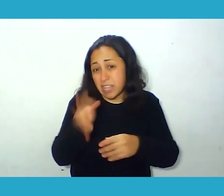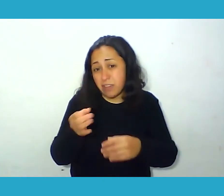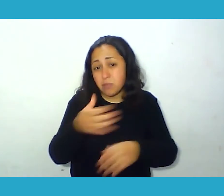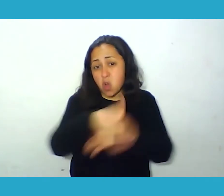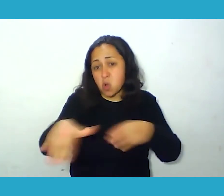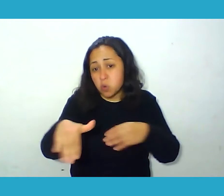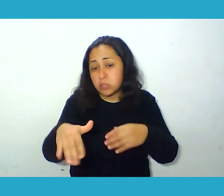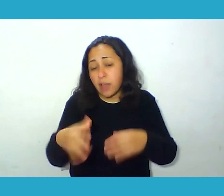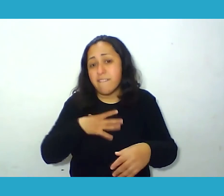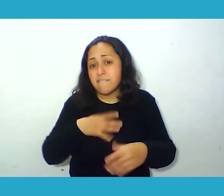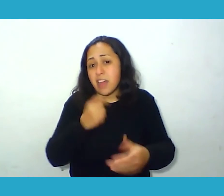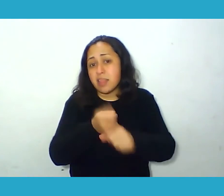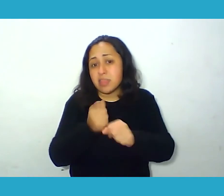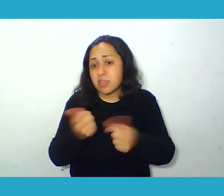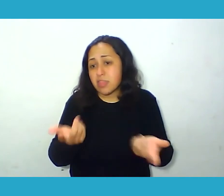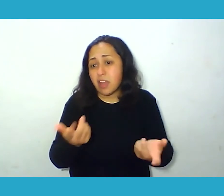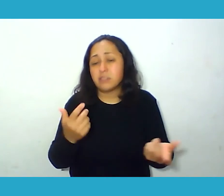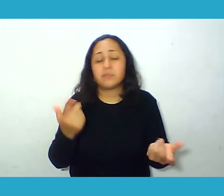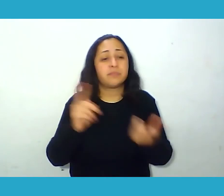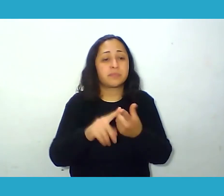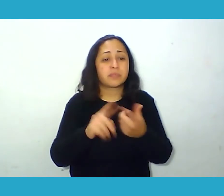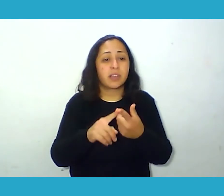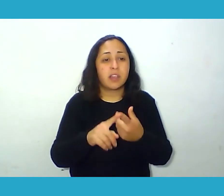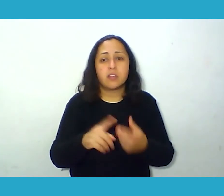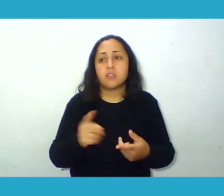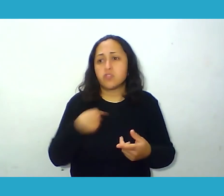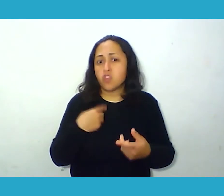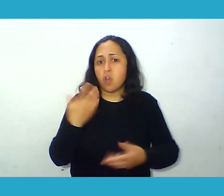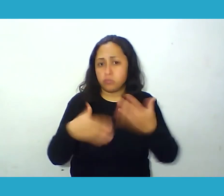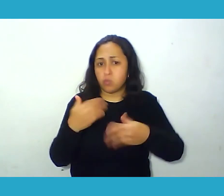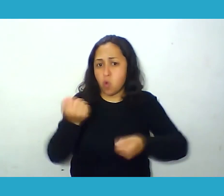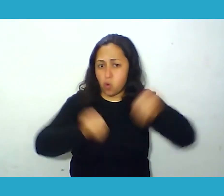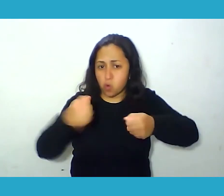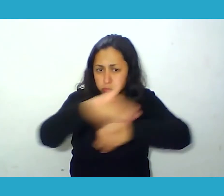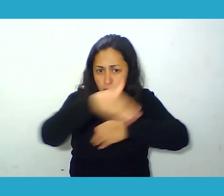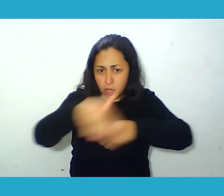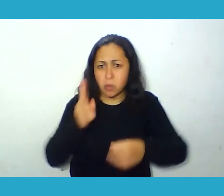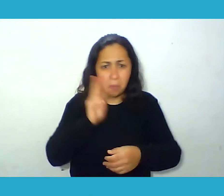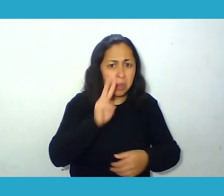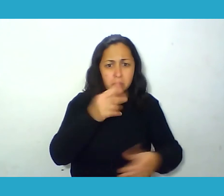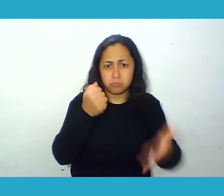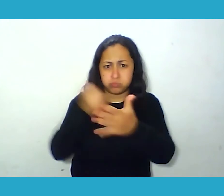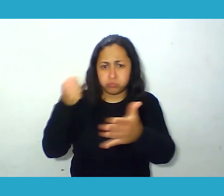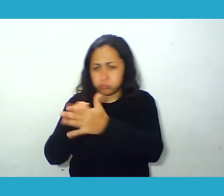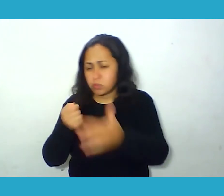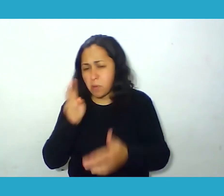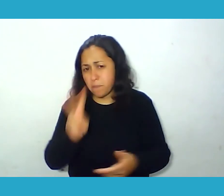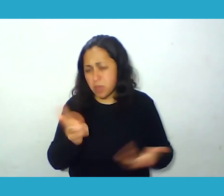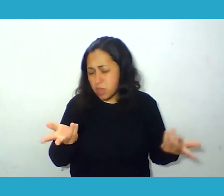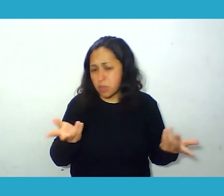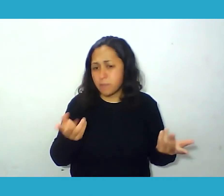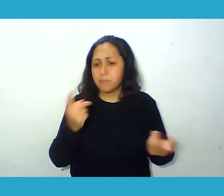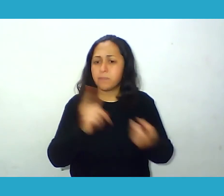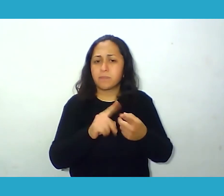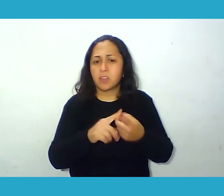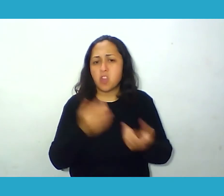es obsoleta, de gran circulación vial. Como usuaria de esta ruta, dice haber presenciado muchos accidentes. No le parece que sea un